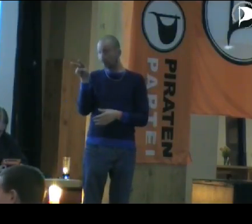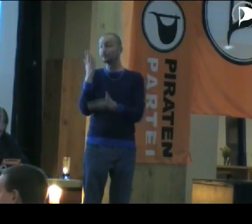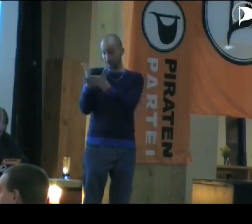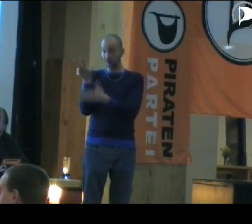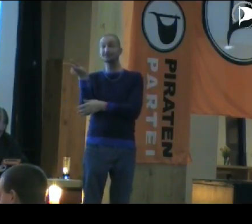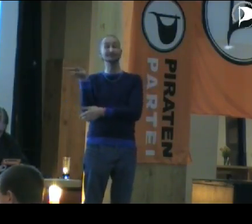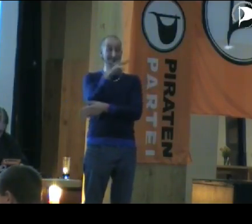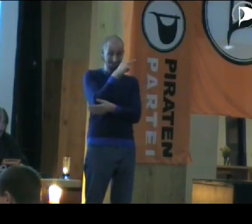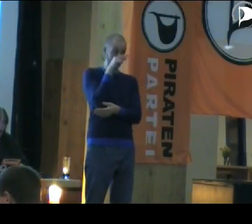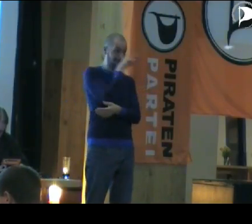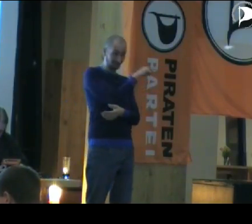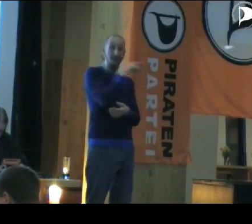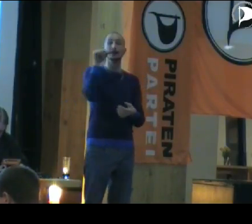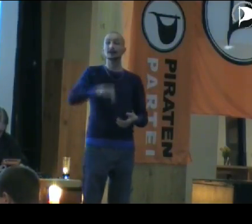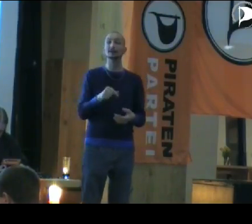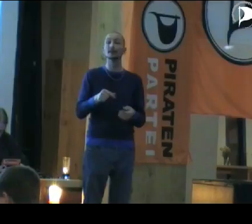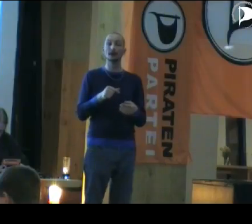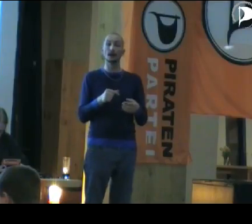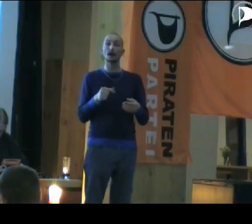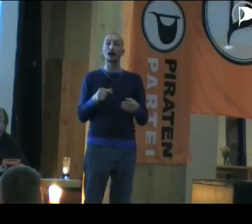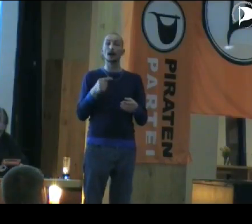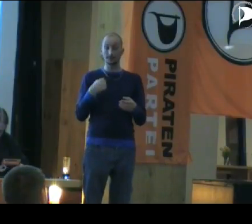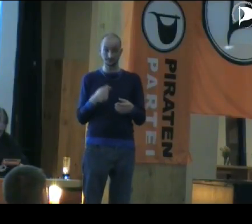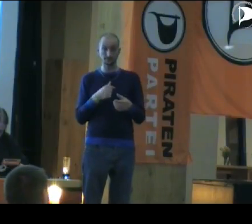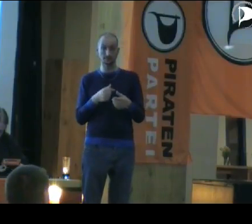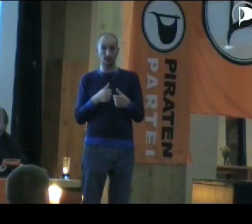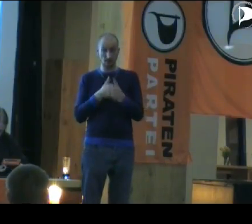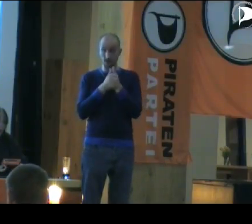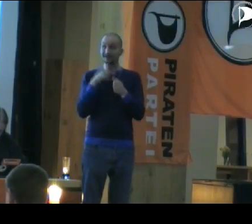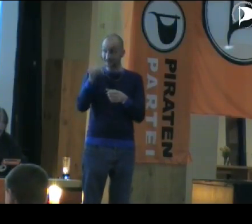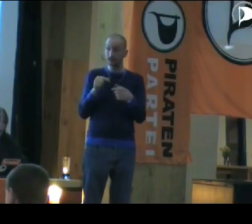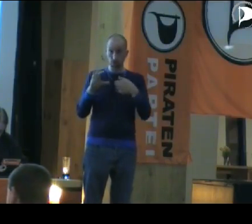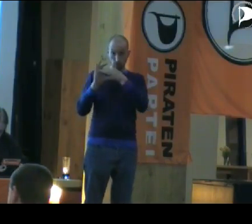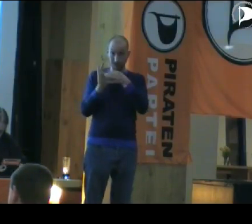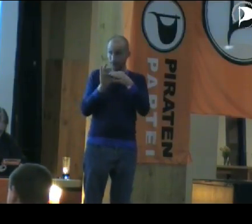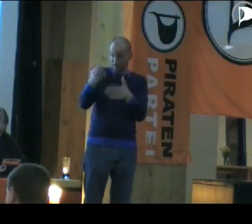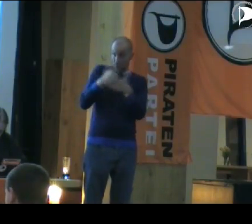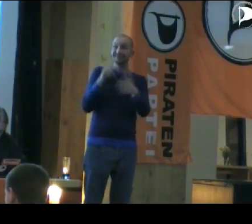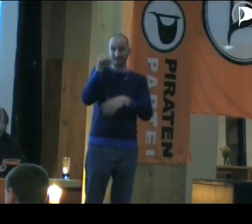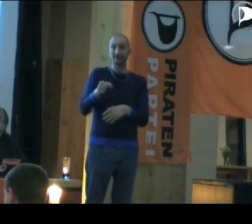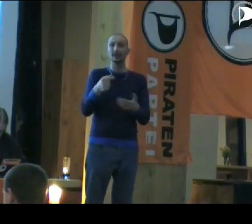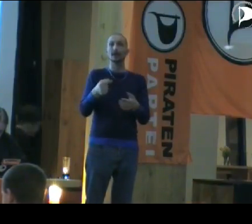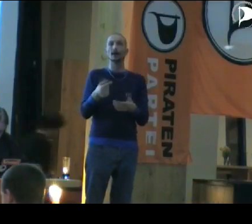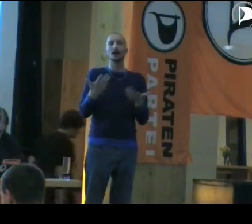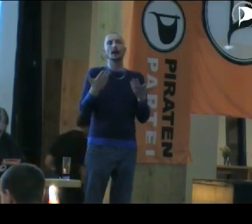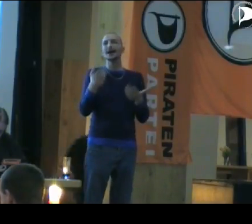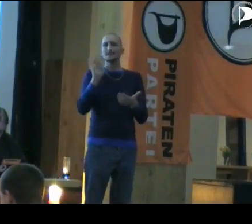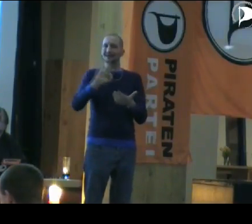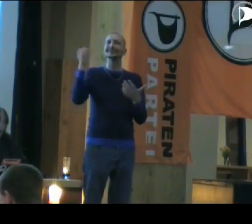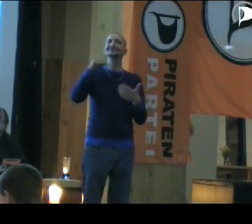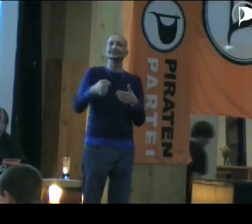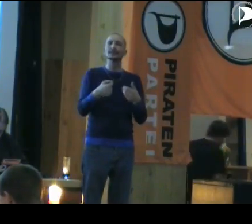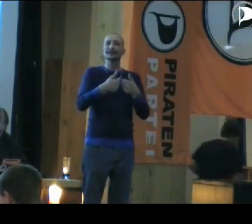ja ich habe den ball anschließend braucht eines trennen sollten auch für die diskussion ich hatte ein bisschen zu